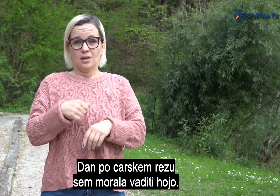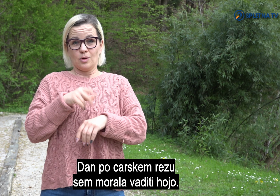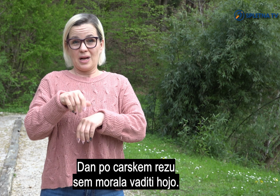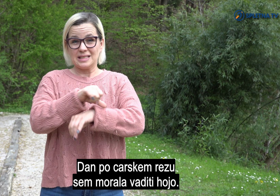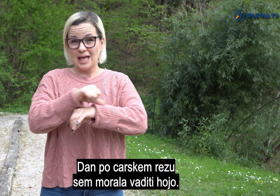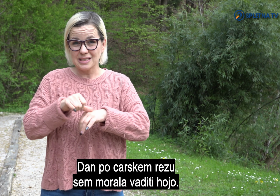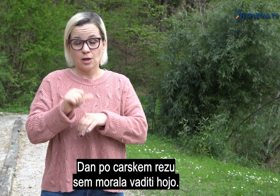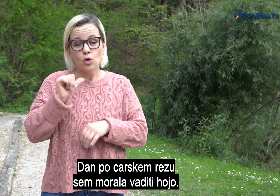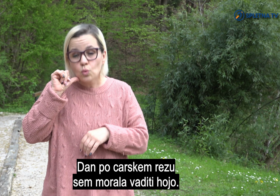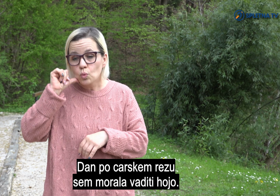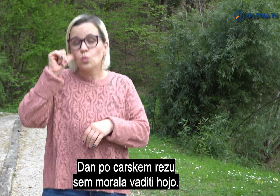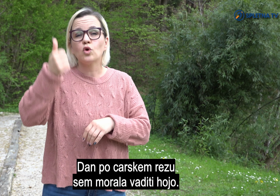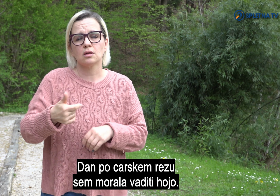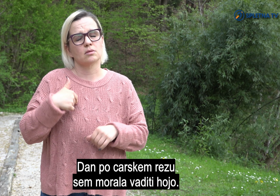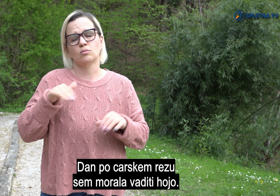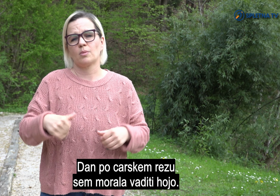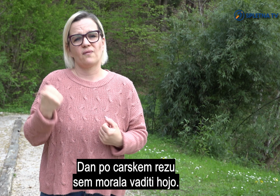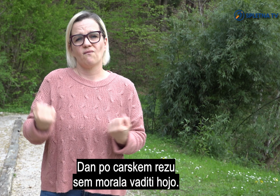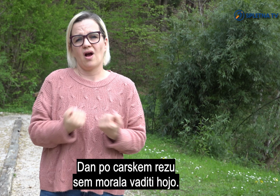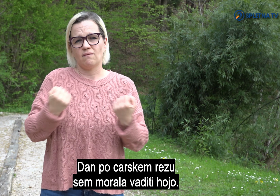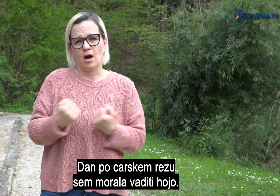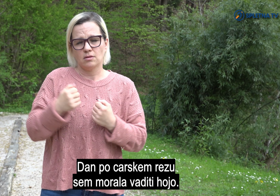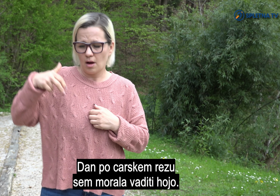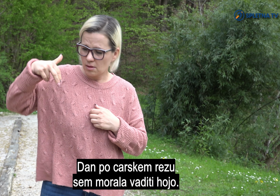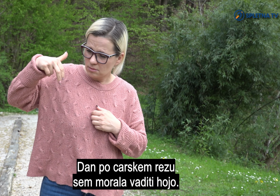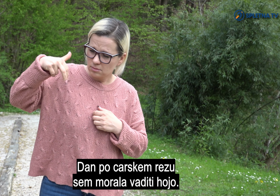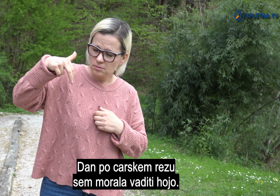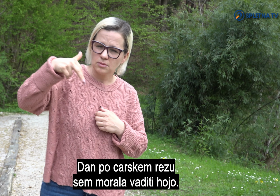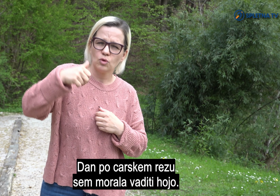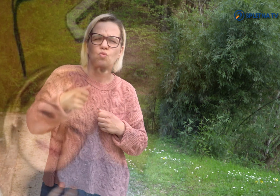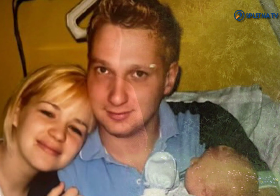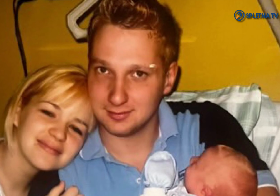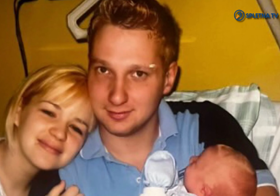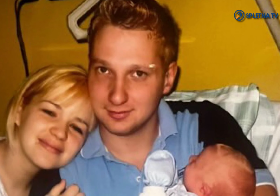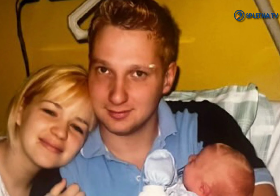Dan po carskem rezu sem morala vaditi hojo.